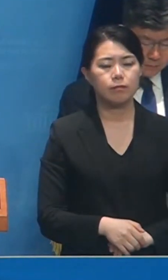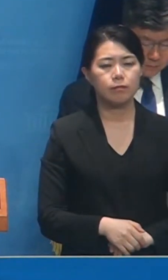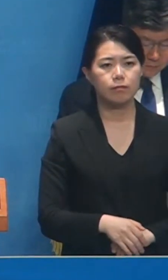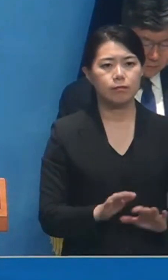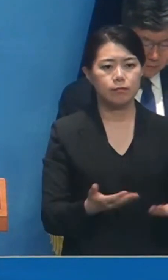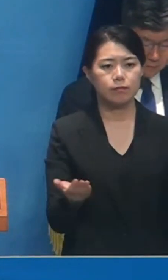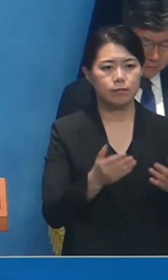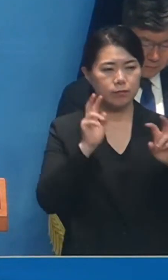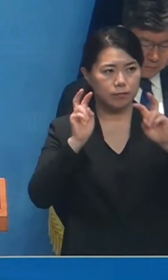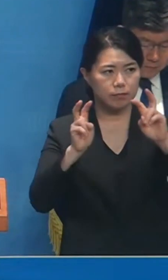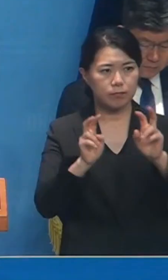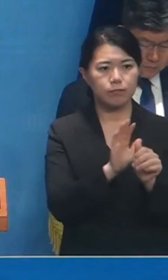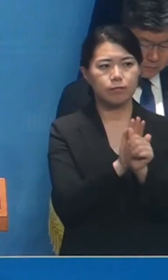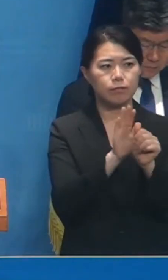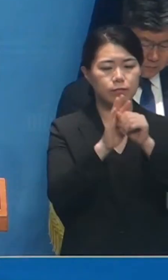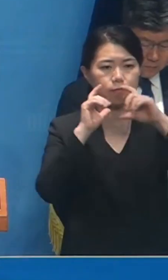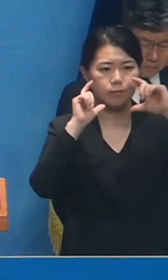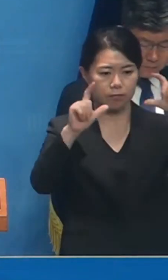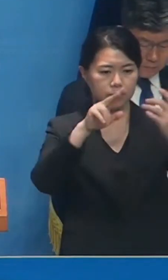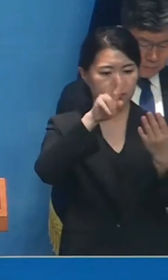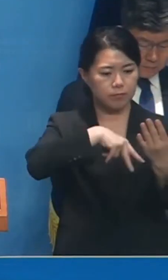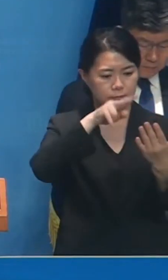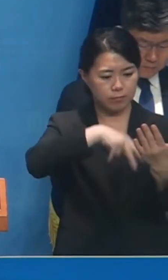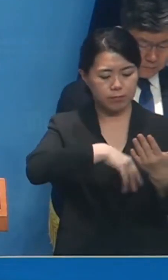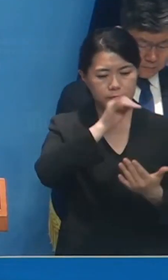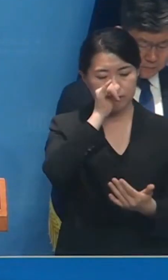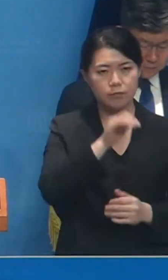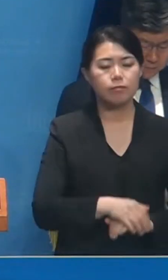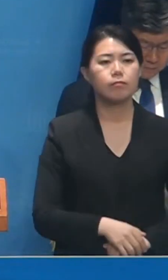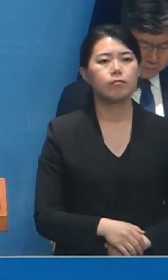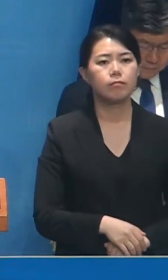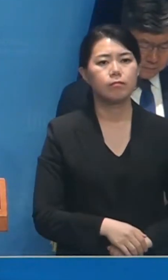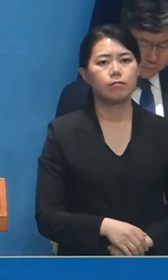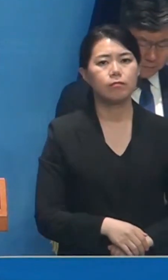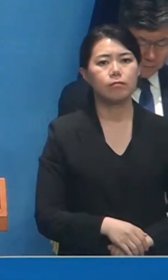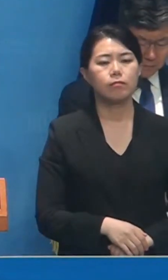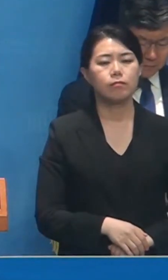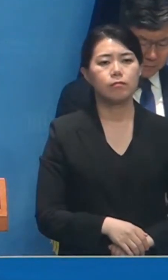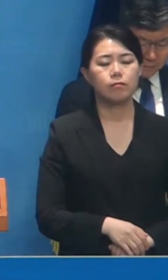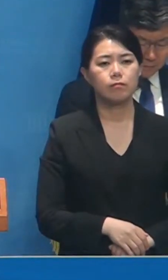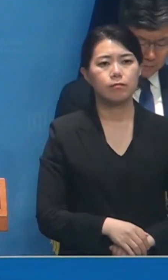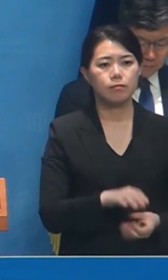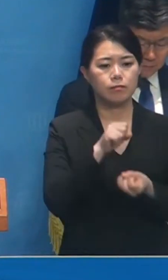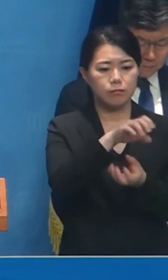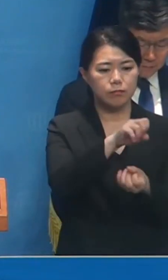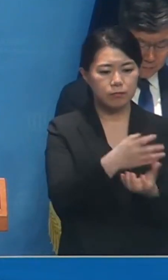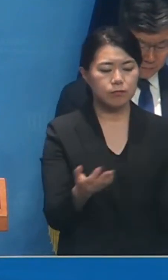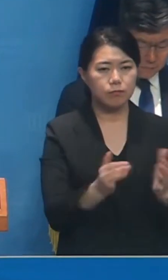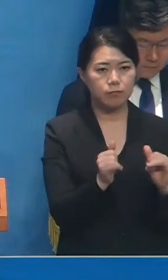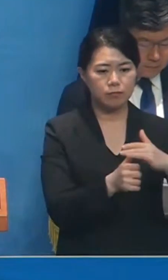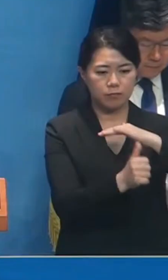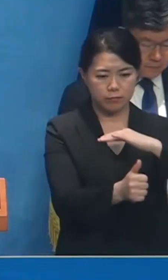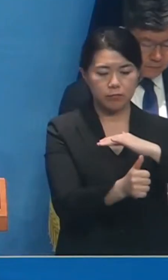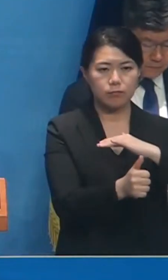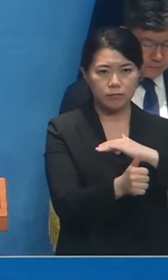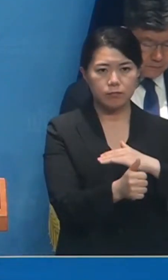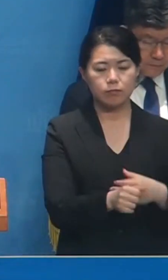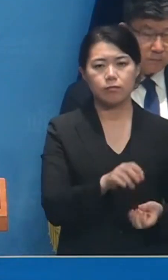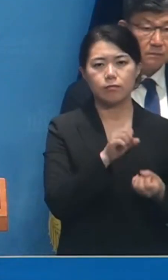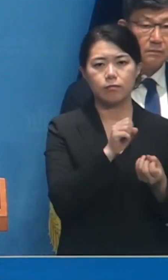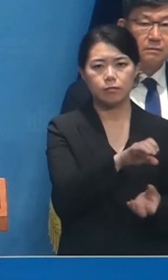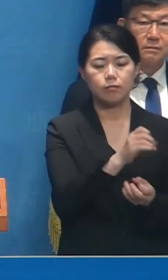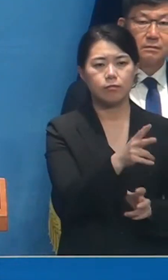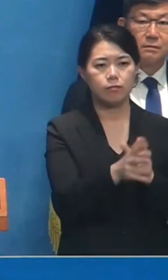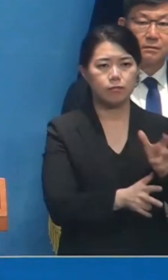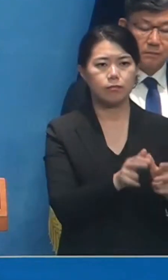그러면은 노사의 지지선언문 낭독이 있겠습니다. 먼저 택배 노동자를 대표하여